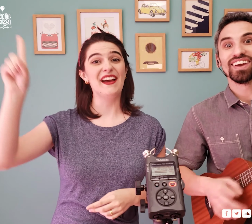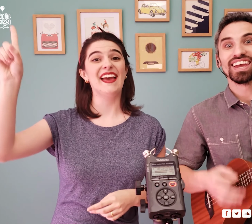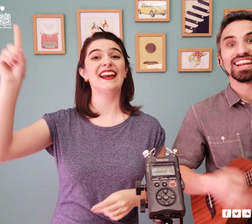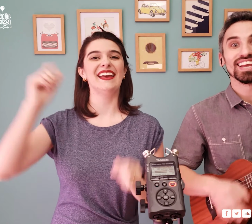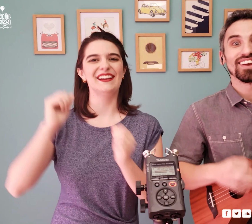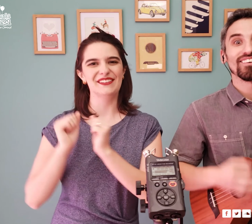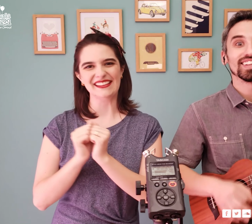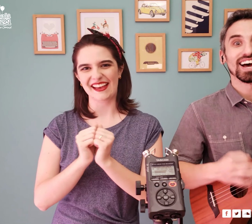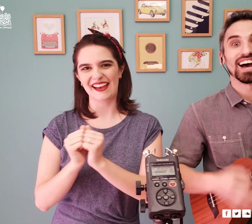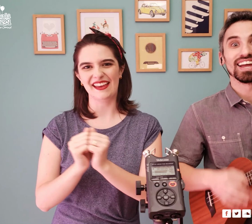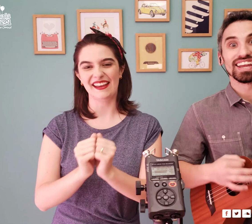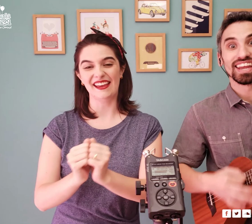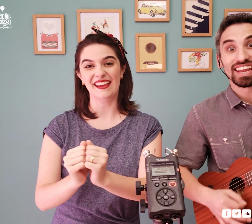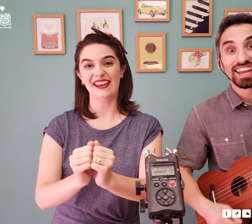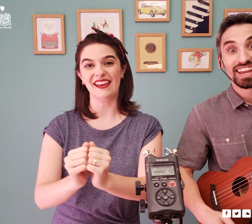Ele eu andarei